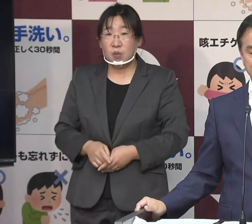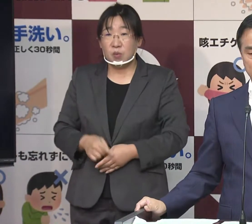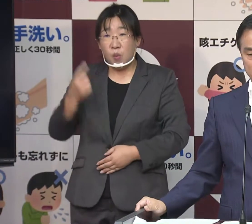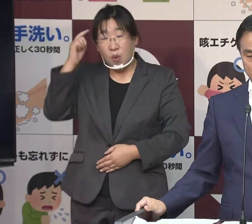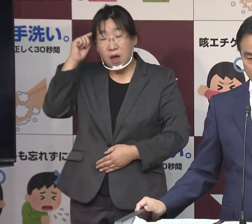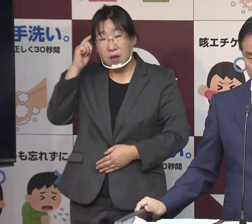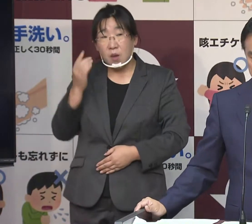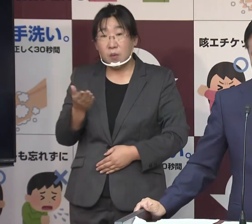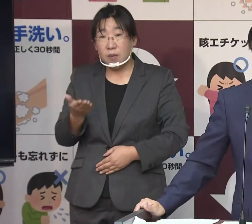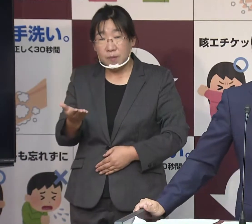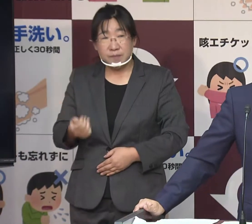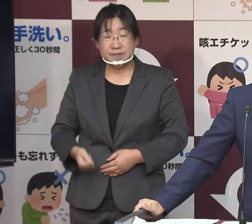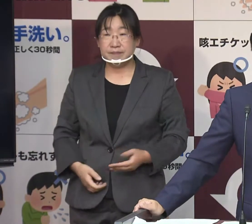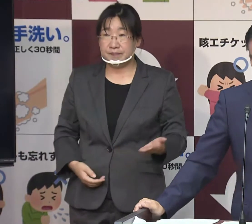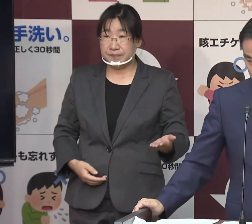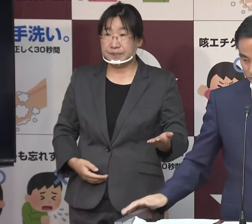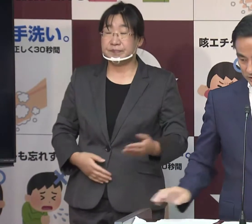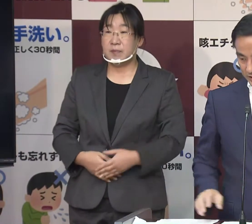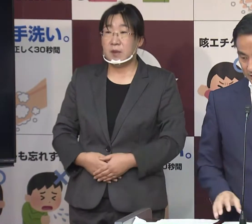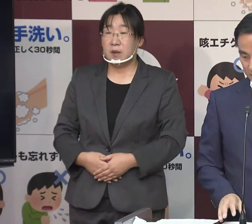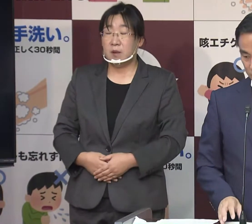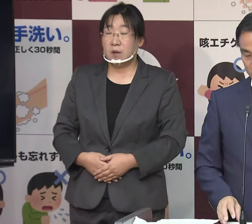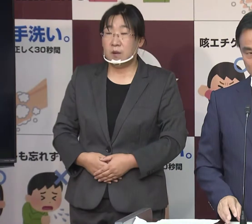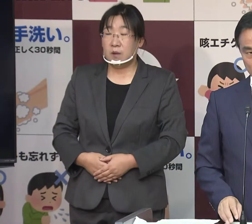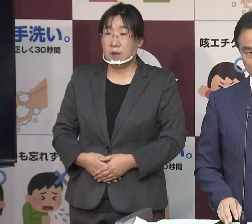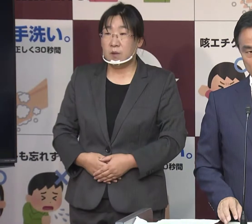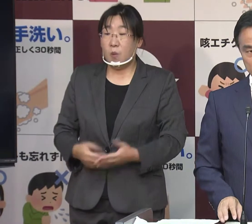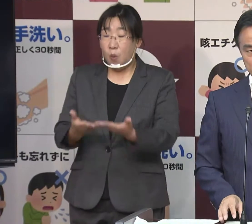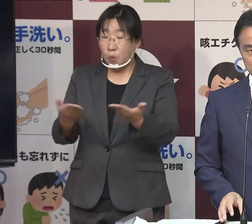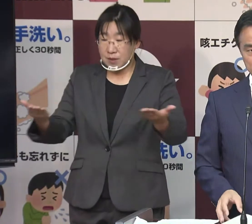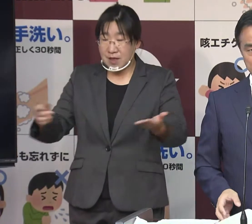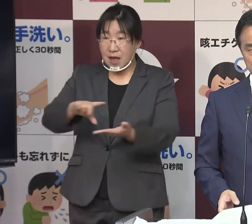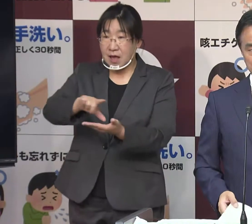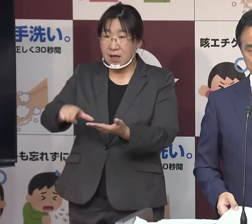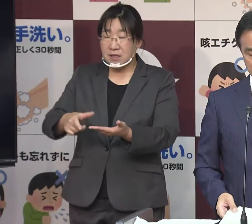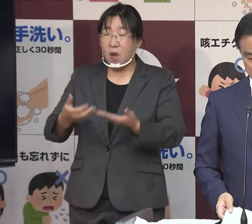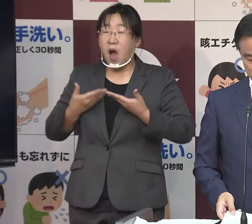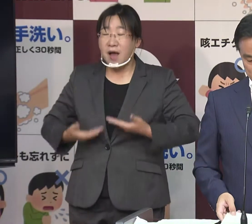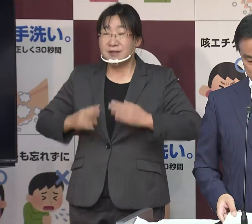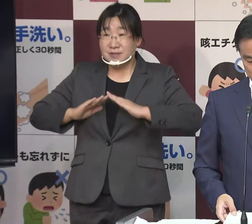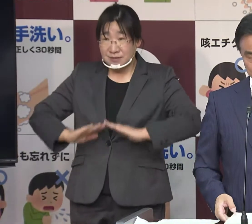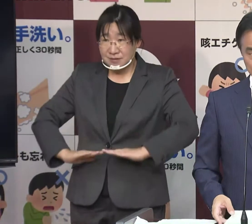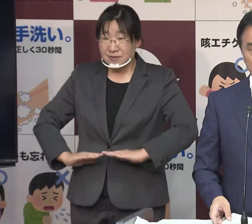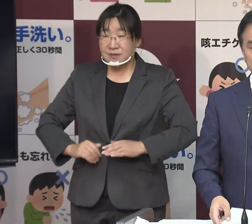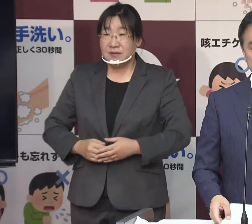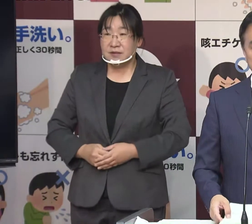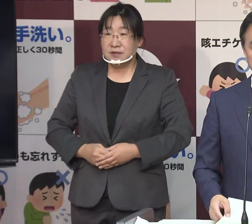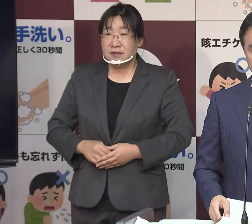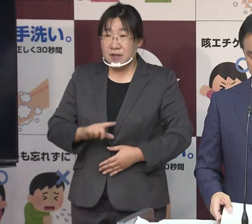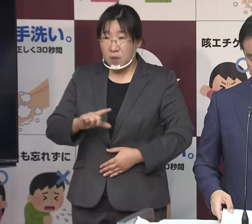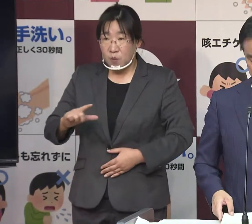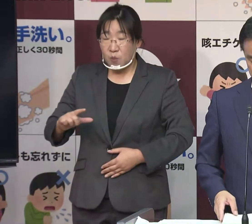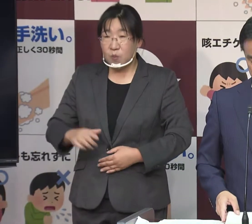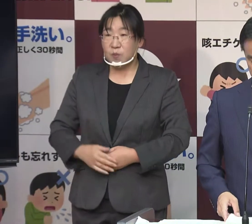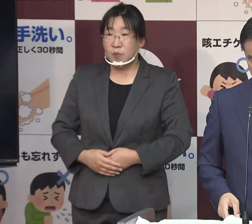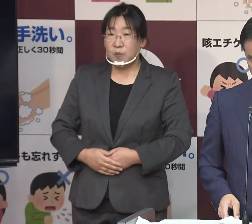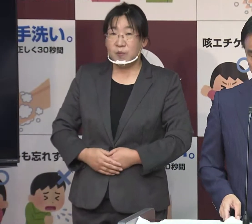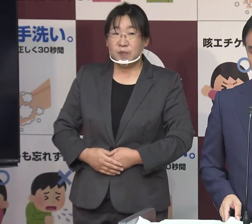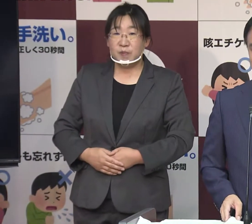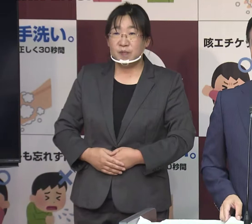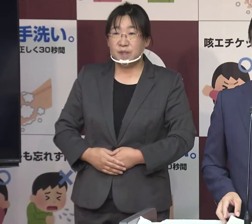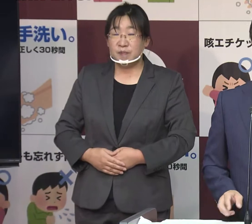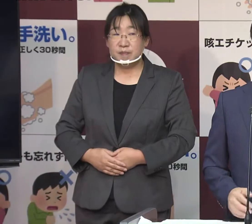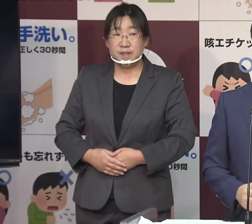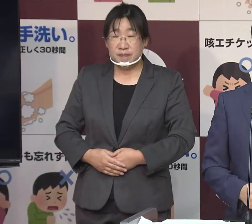か。 そうですね、このお店、このエリアの安心安全、安全とかですね、いう